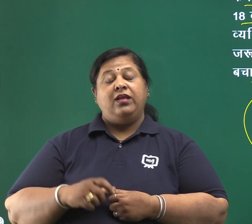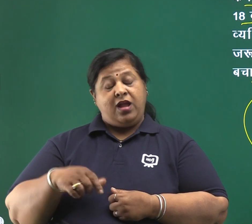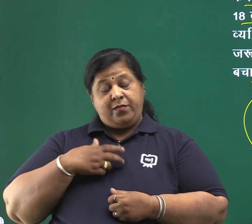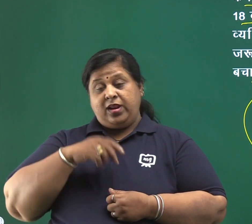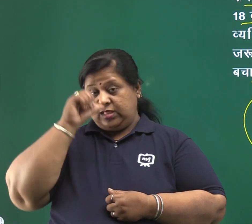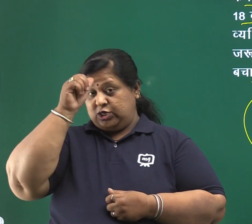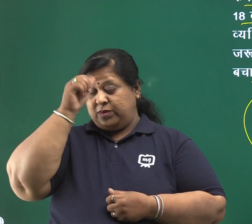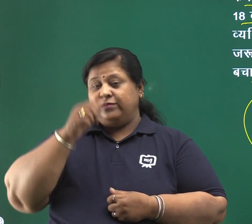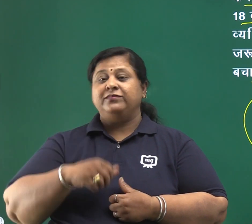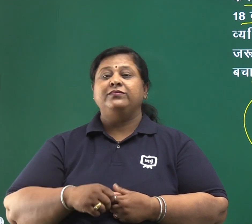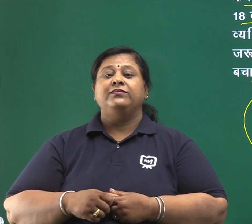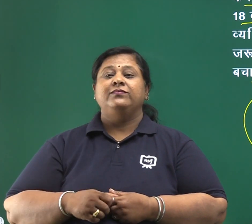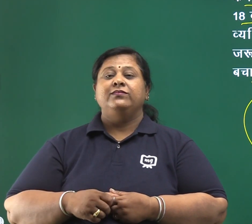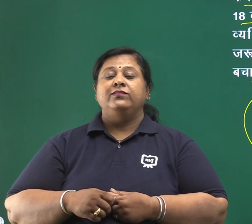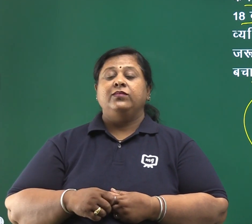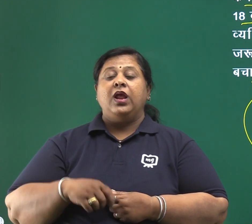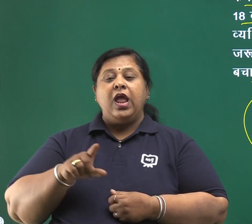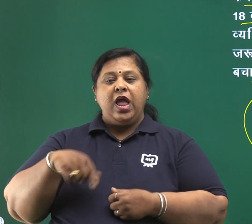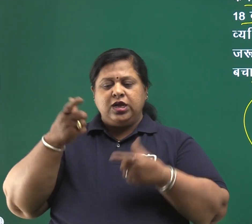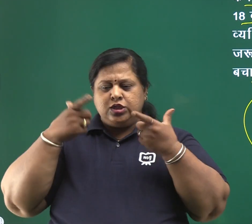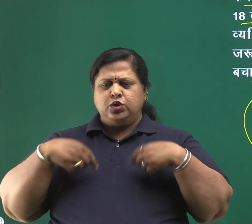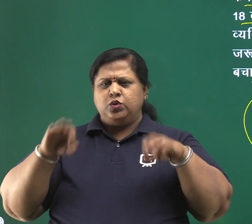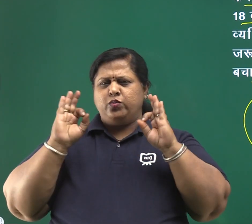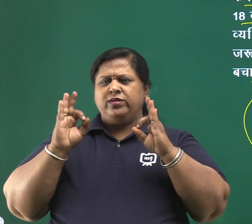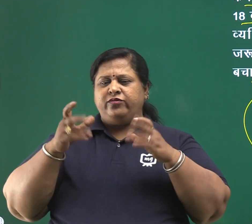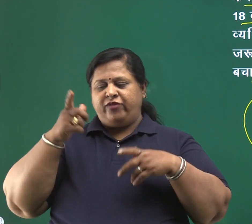हमारे देश में एक स्वस्थ व्यक्ति